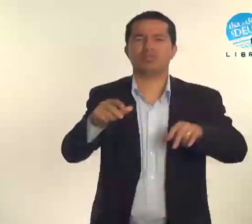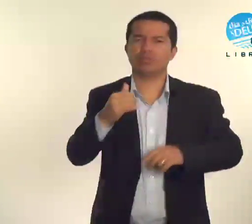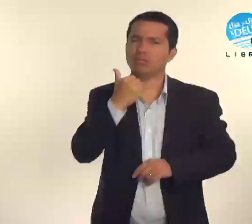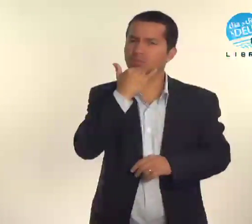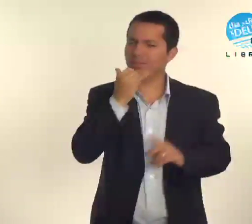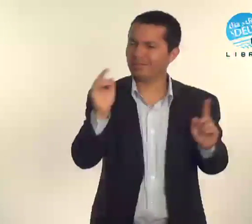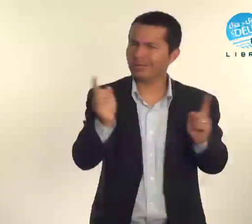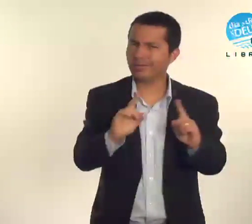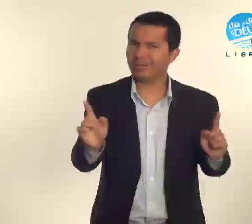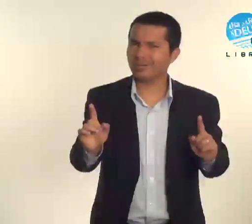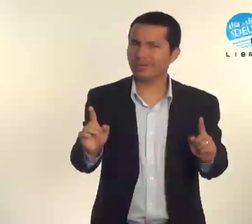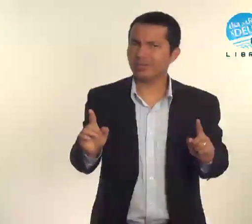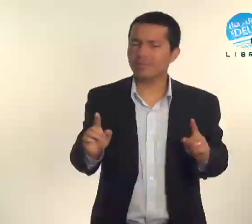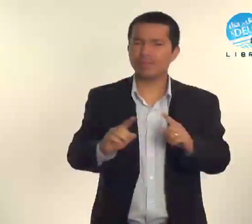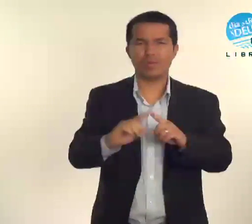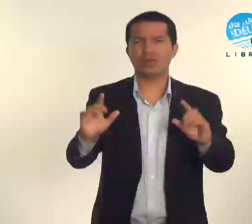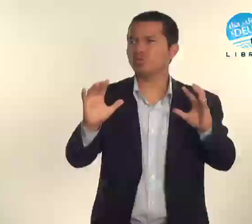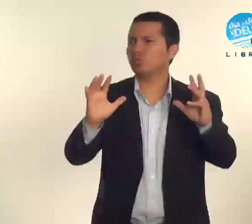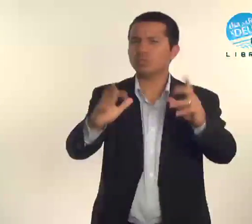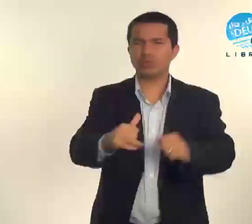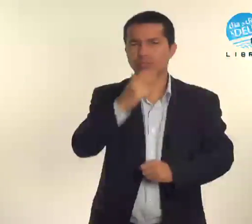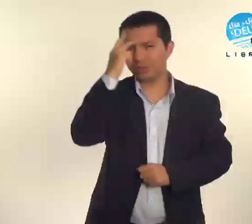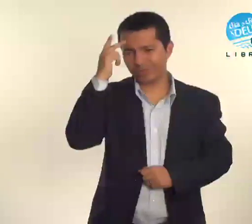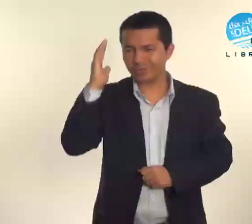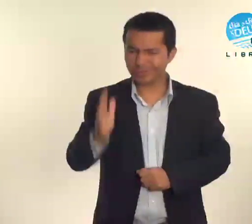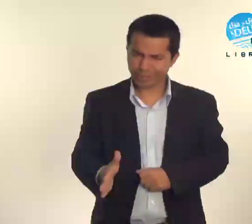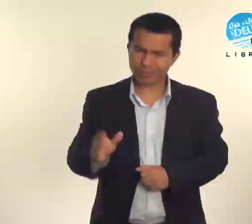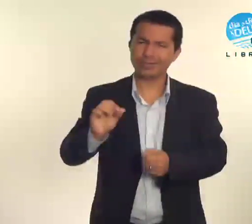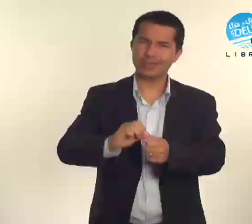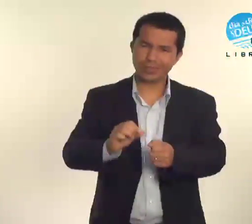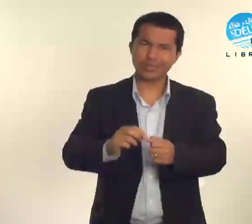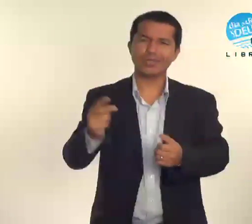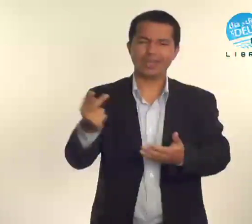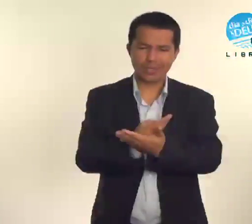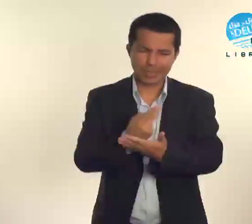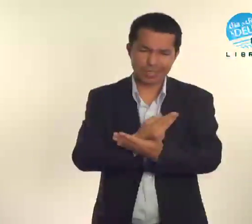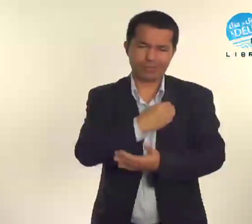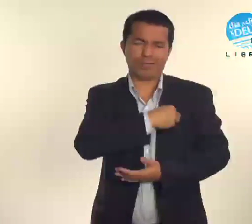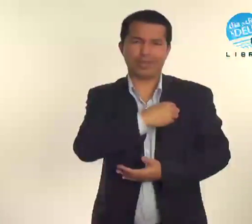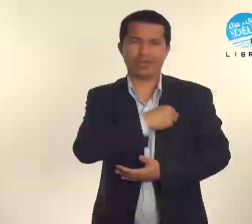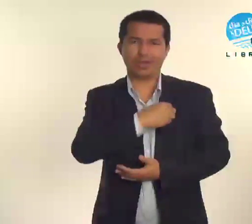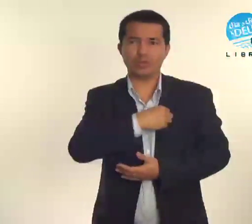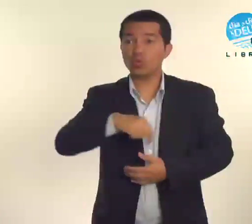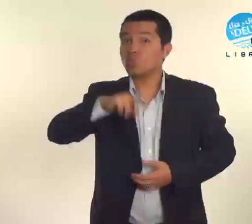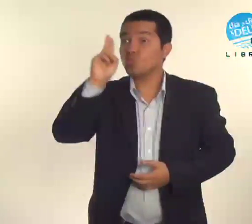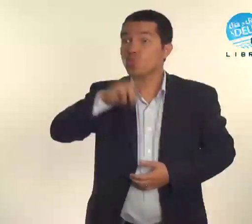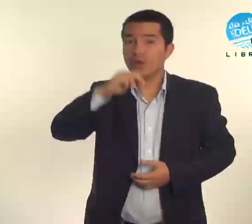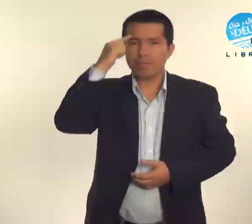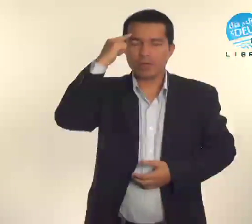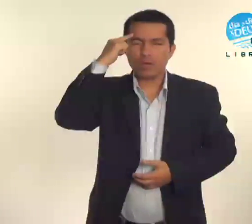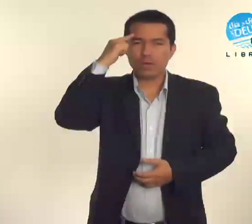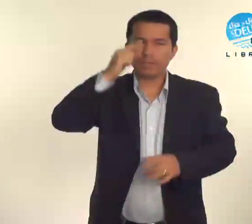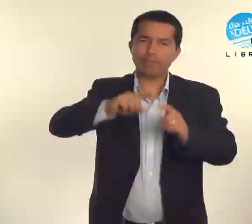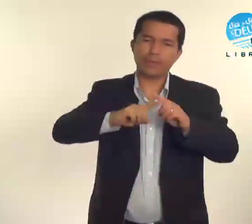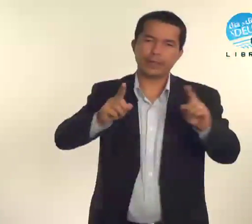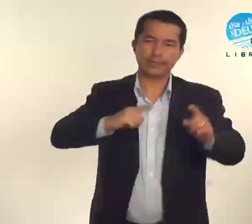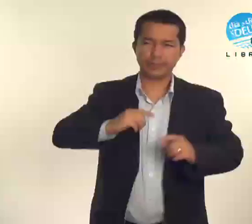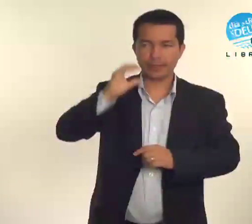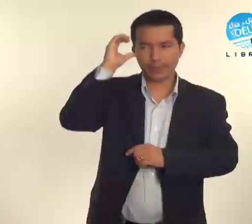mundo já passou por isso. Eu nunca imaginei que eu poderia fazer isso. E aí a nossa própria consciência